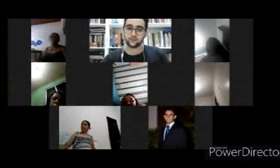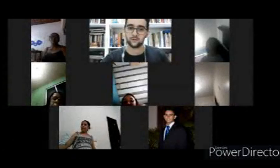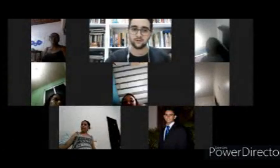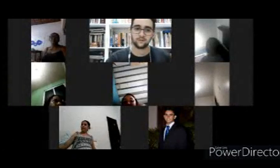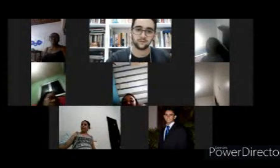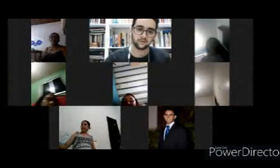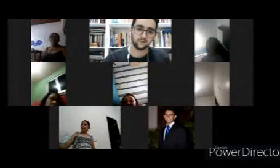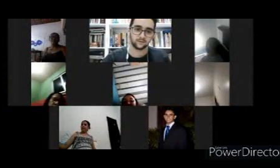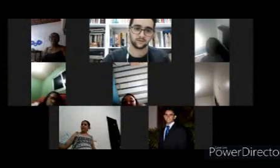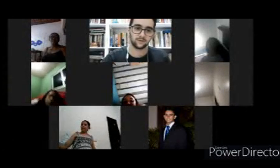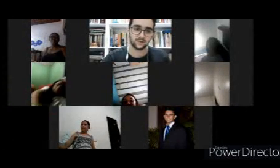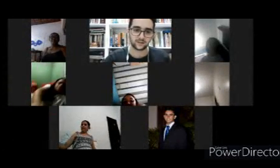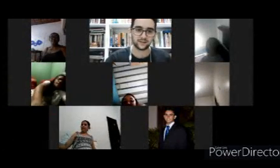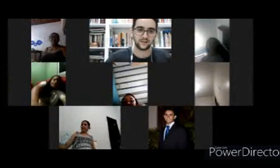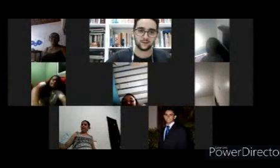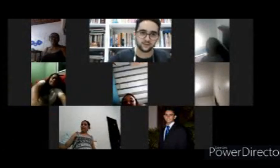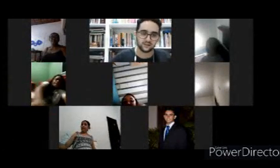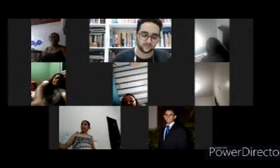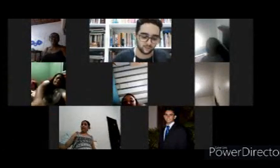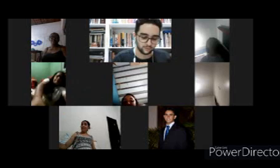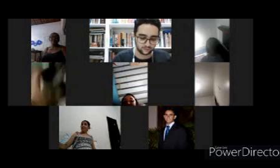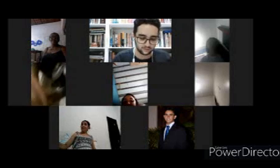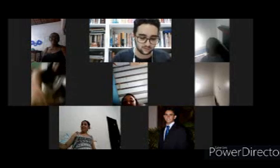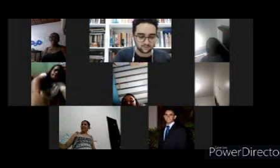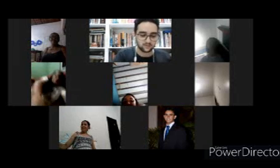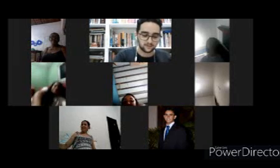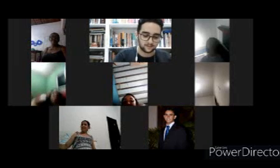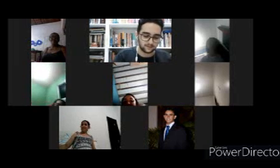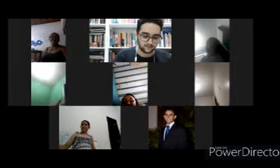pronto? Já se passaram os 10 minutos.